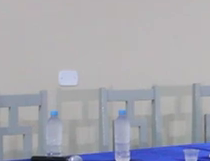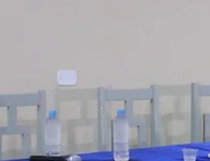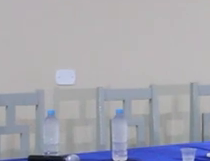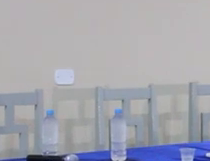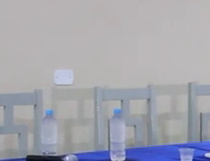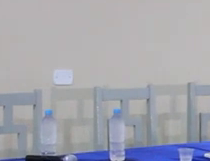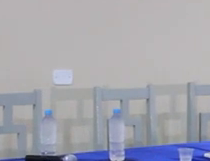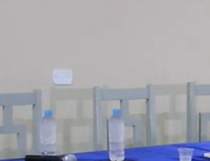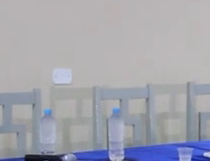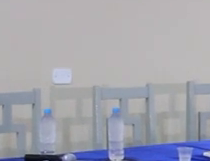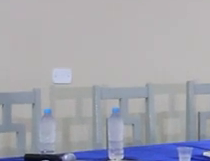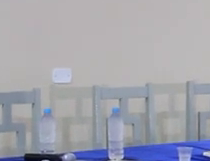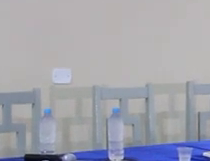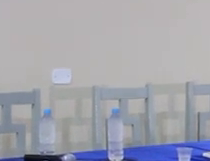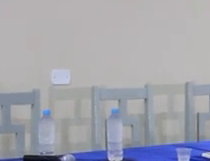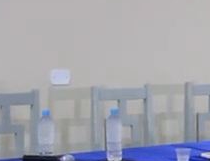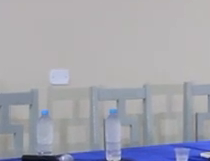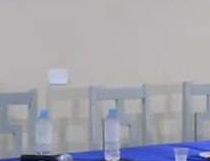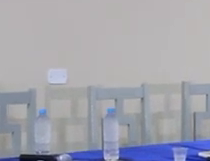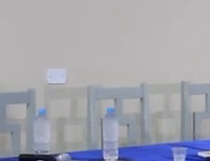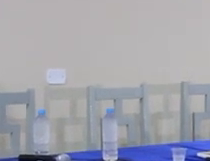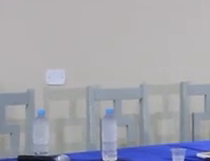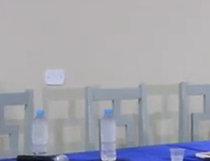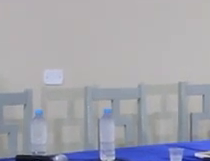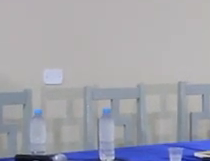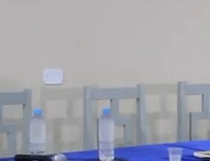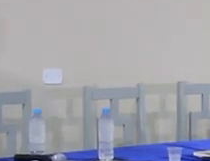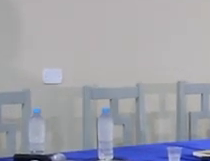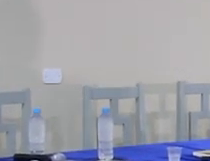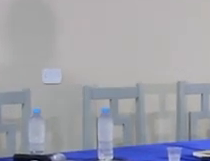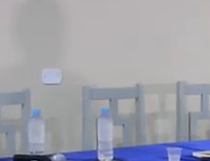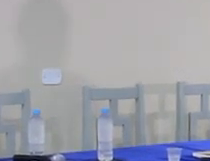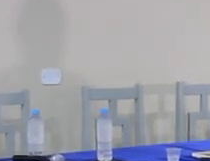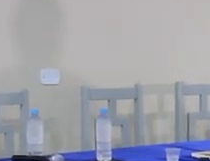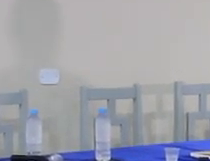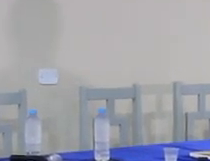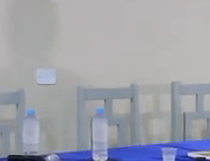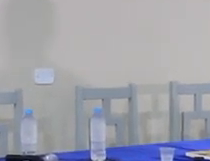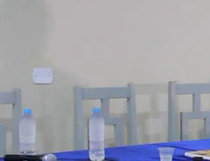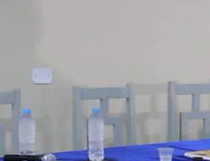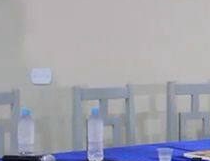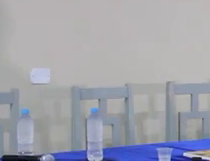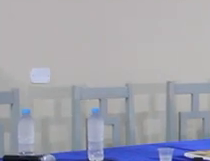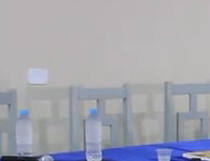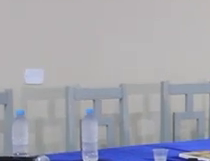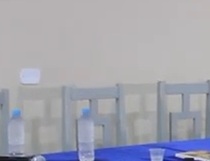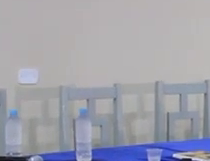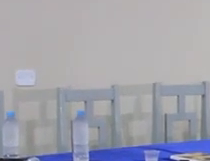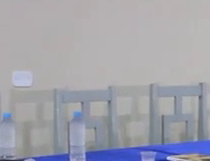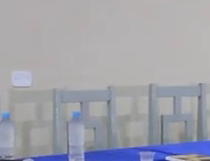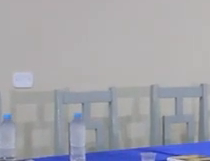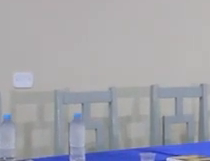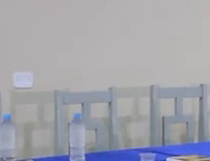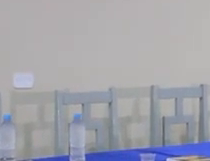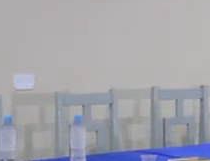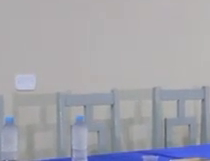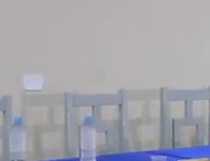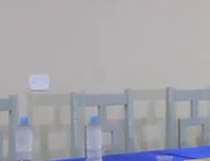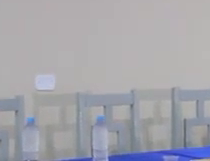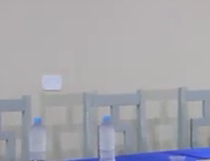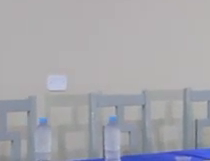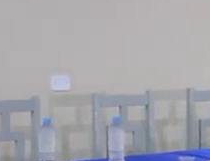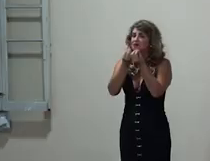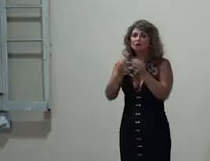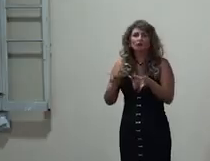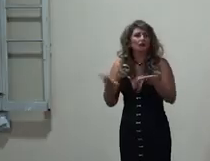história. Da falta que nos faz quando nós não temos mais alguma coisa,